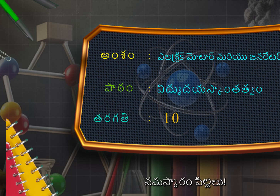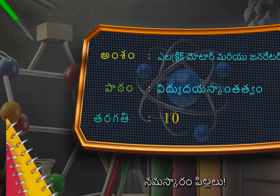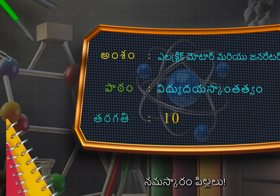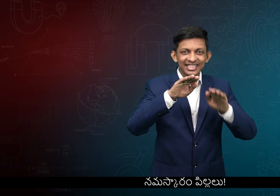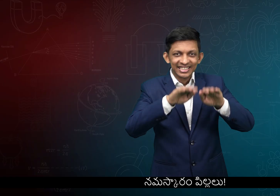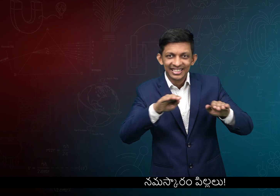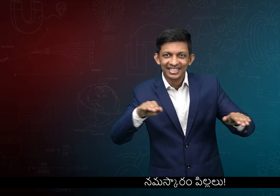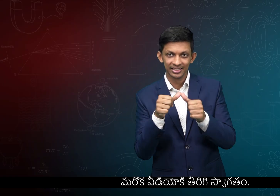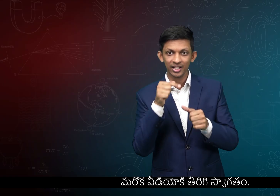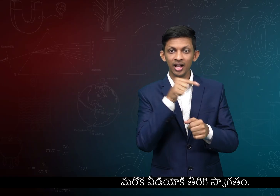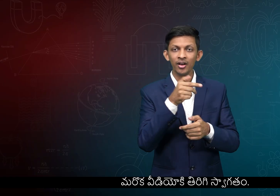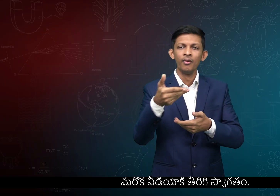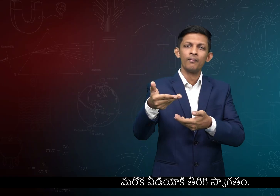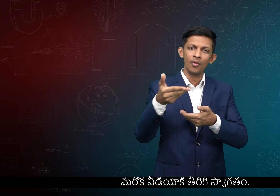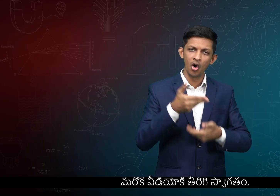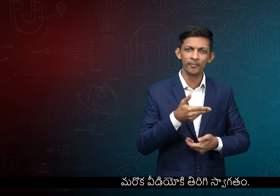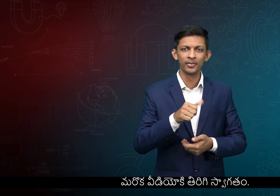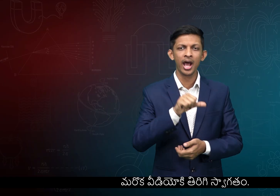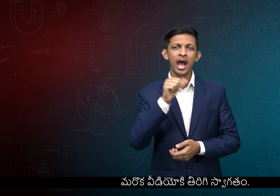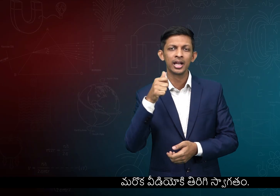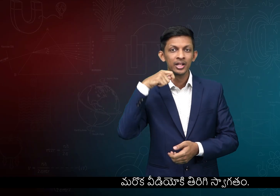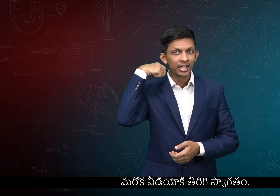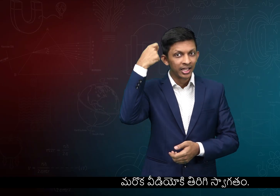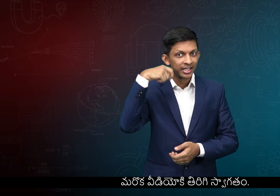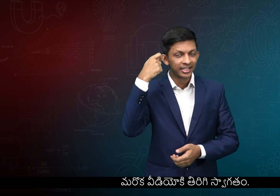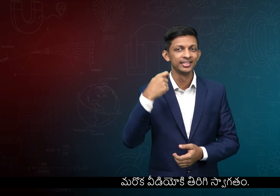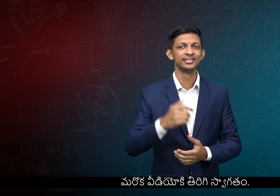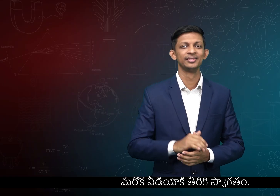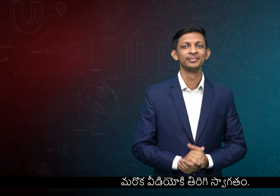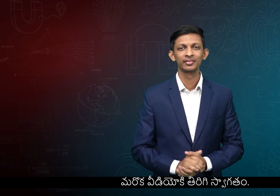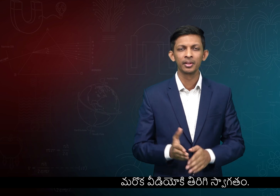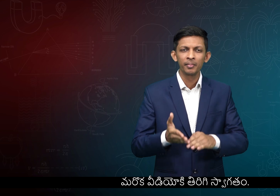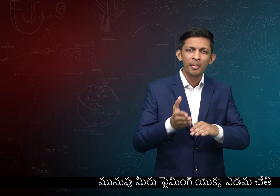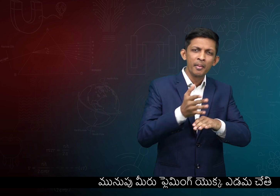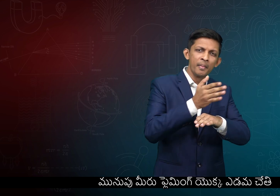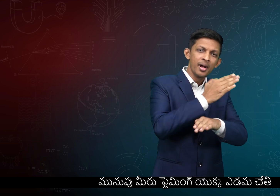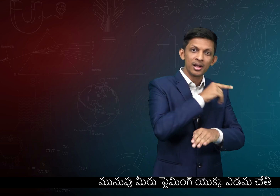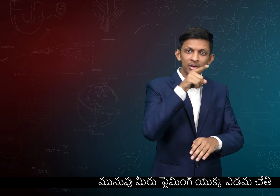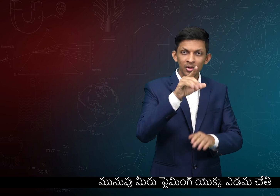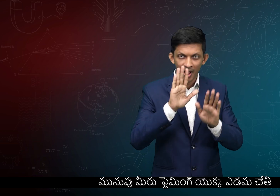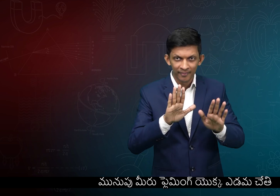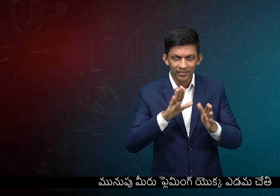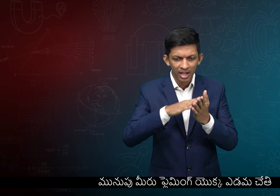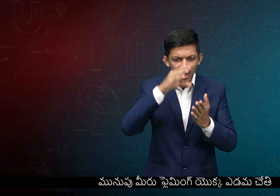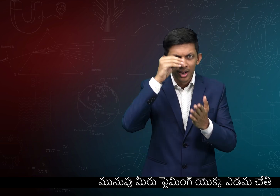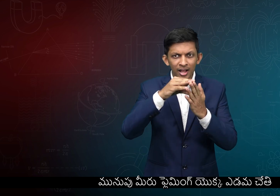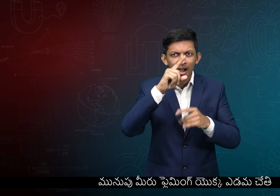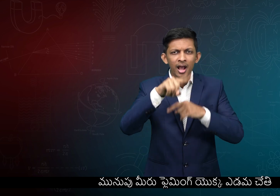నమస్కారం పిల్లలు, మరొక వీడియోకి తిరిగి స్వాగతం. మునుపు మీరు ప్లెమింగ్ యొక్క ఎడమ చేతి